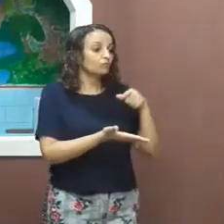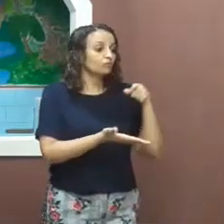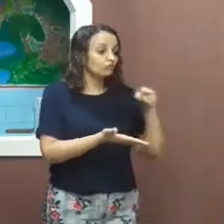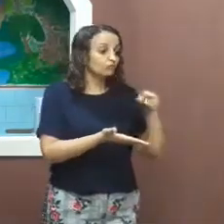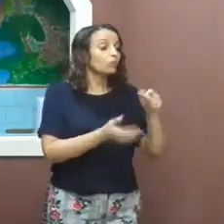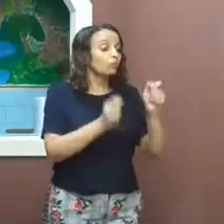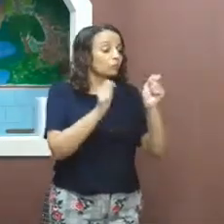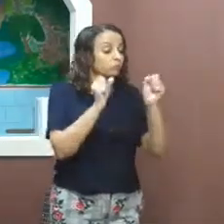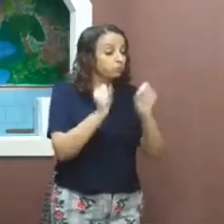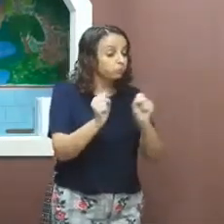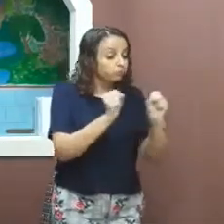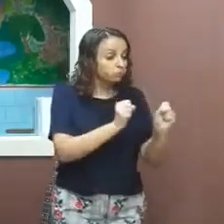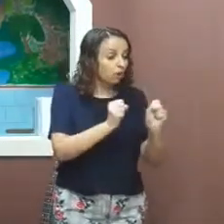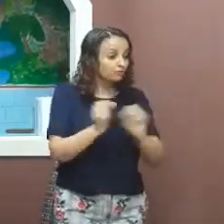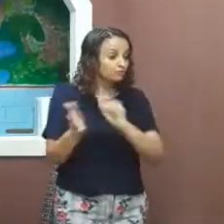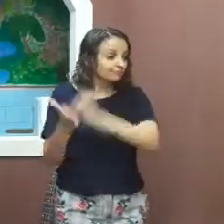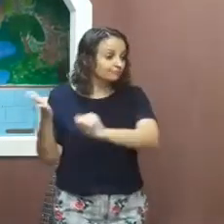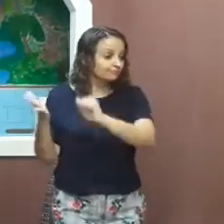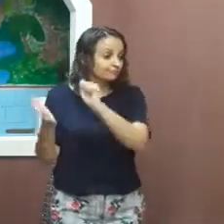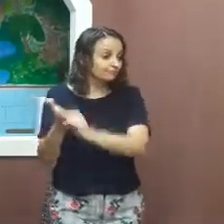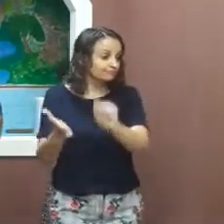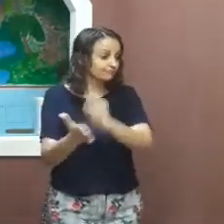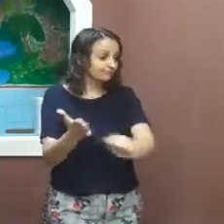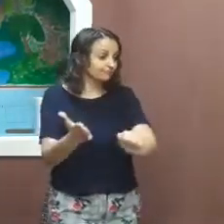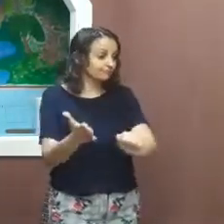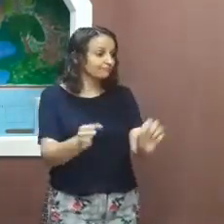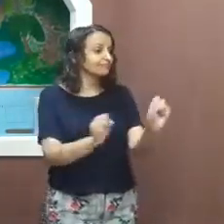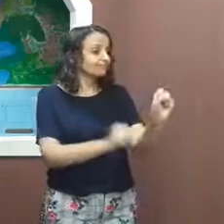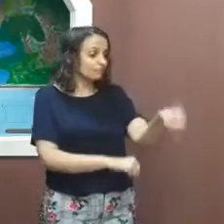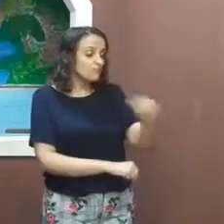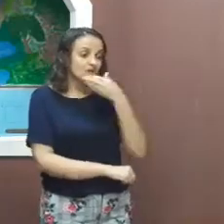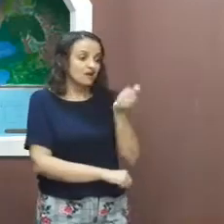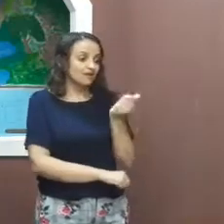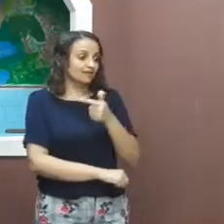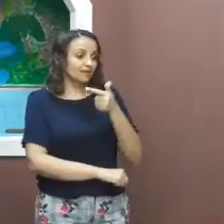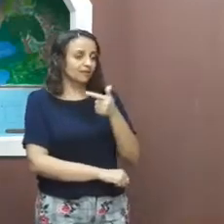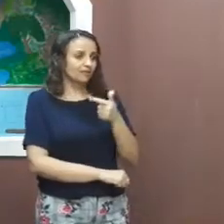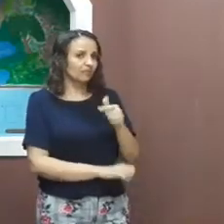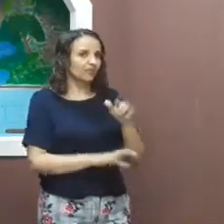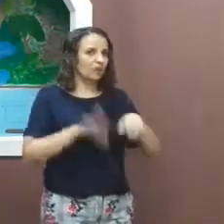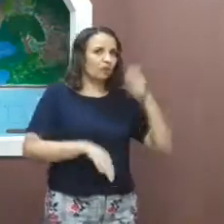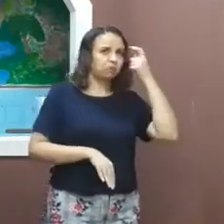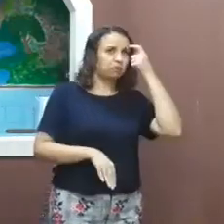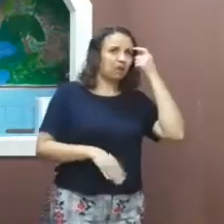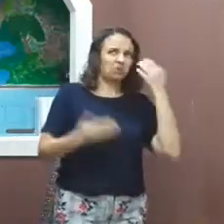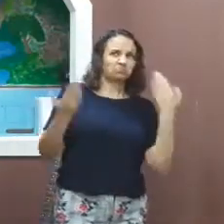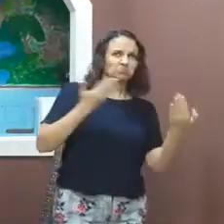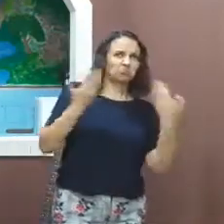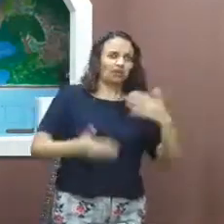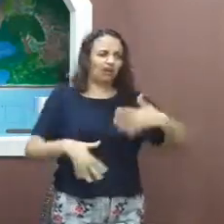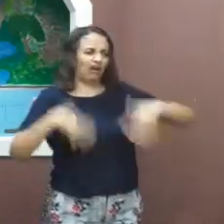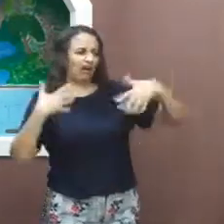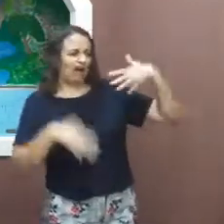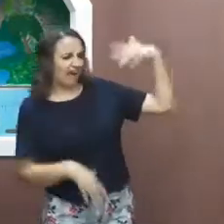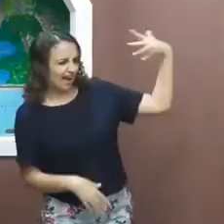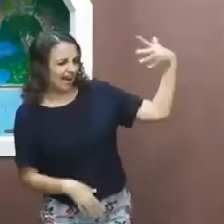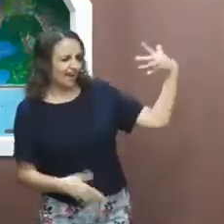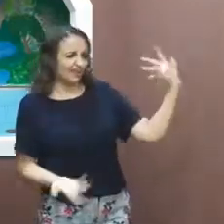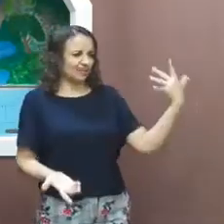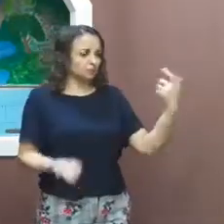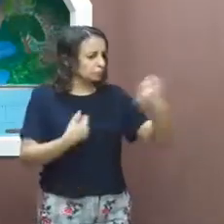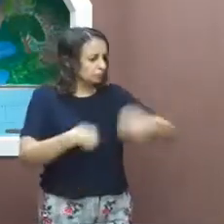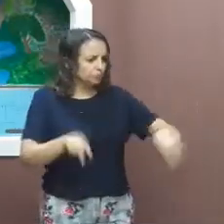Você está entendendo? Tem pessoas que falam assim, ai pastor, é muito caro fazer terapia, é muito isso que lá. Está vendo que isso aí não precisa fazer